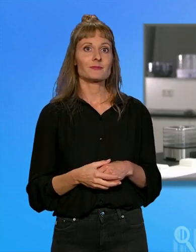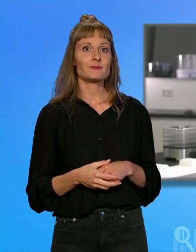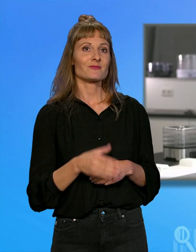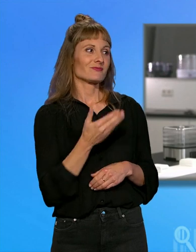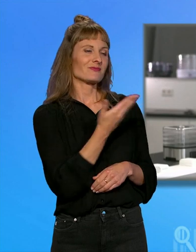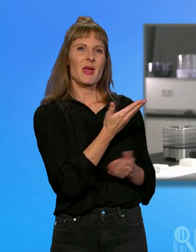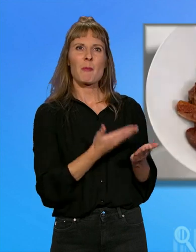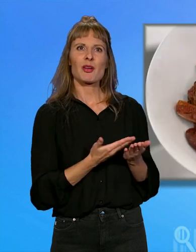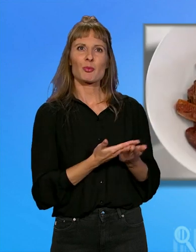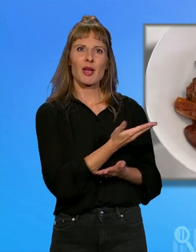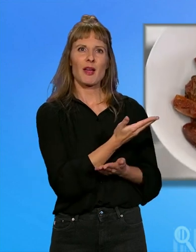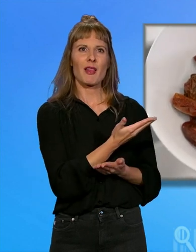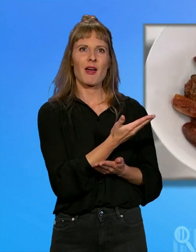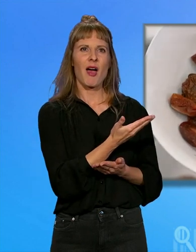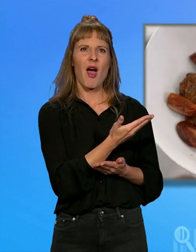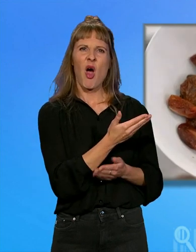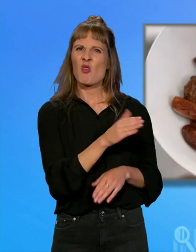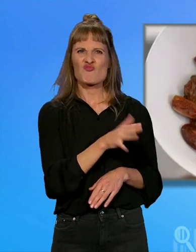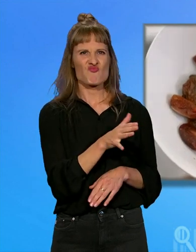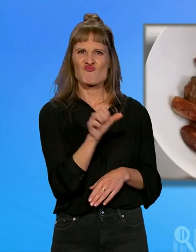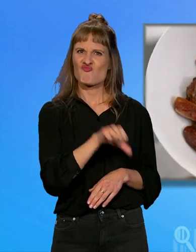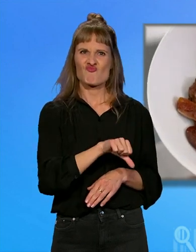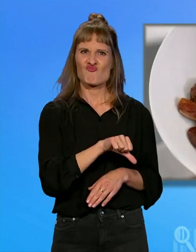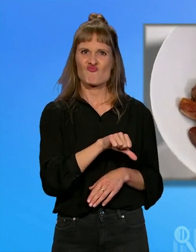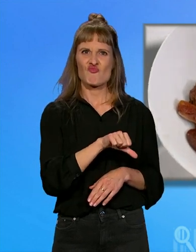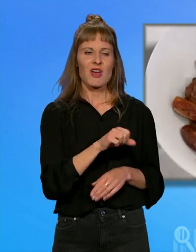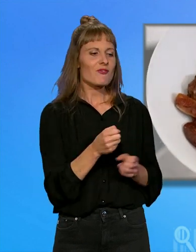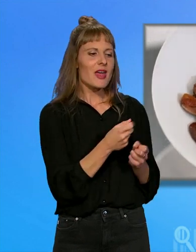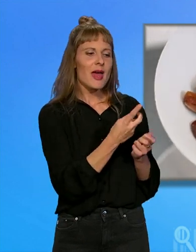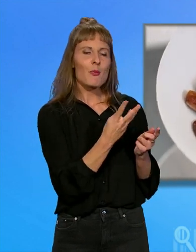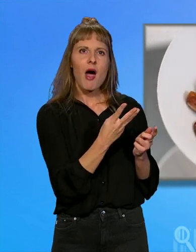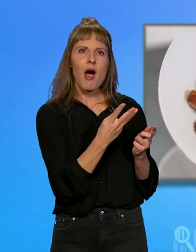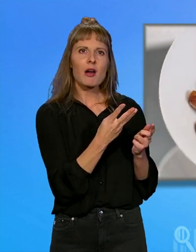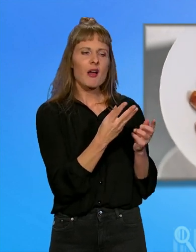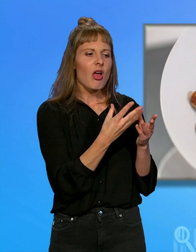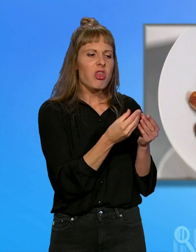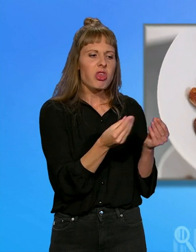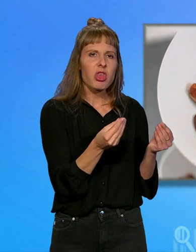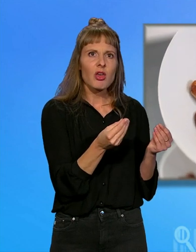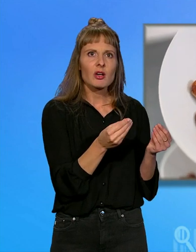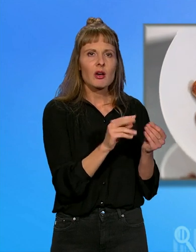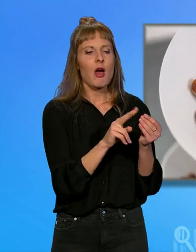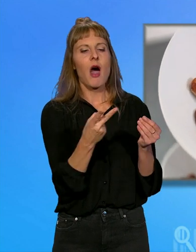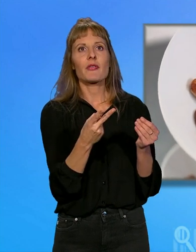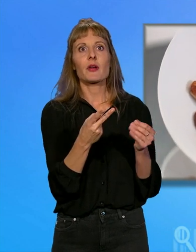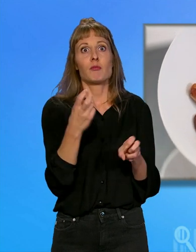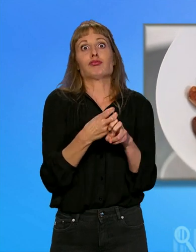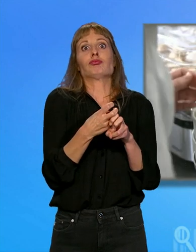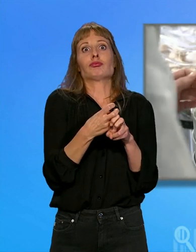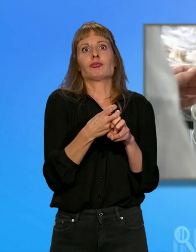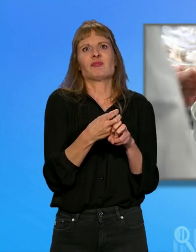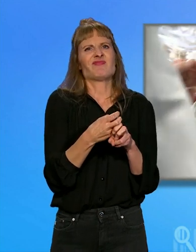Beispiel, das ist eher schlecht, weil da sieht man, da sind manche fast gar nicht gedörrt und andere sind quasi